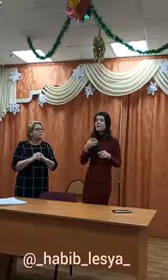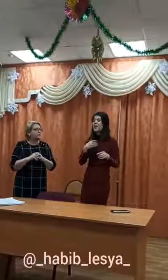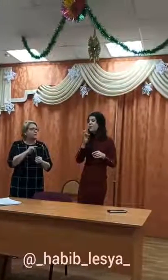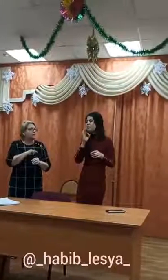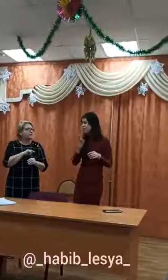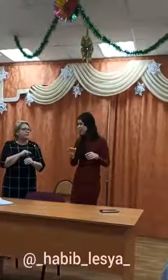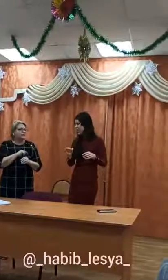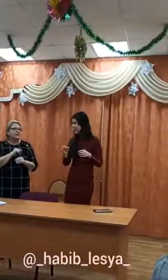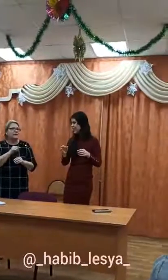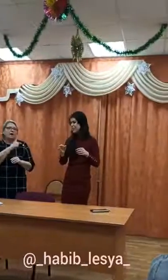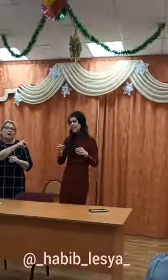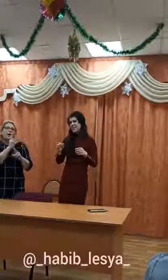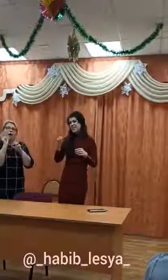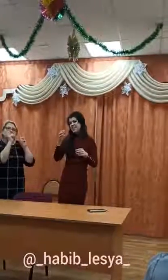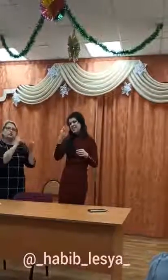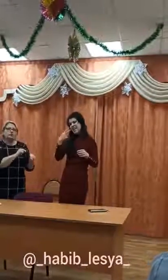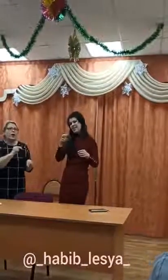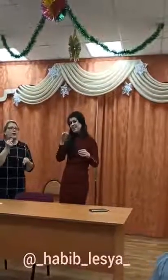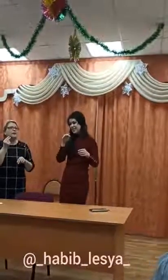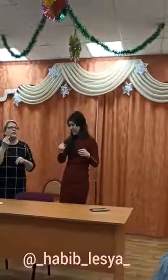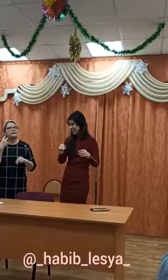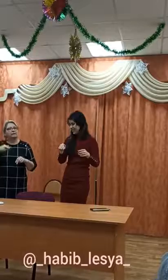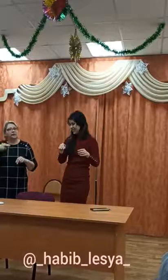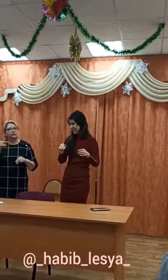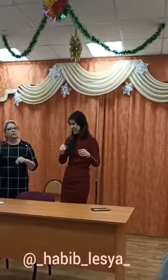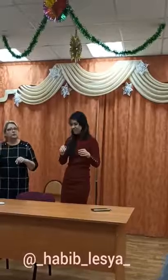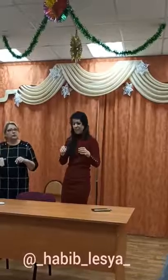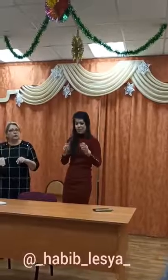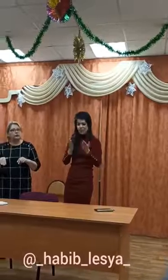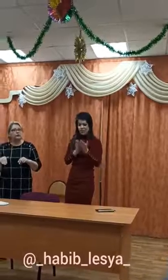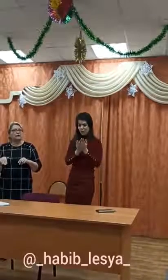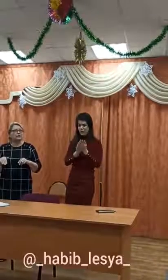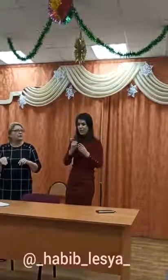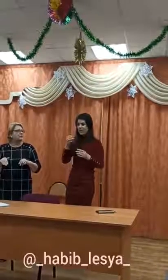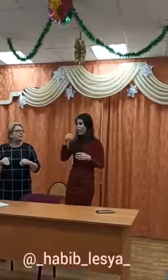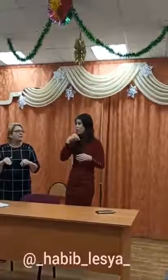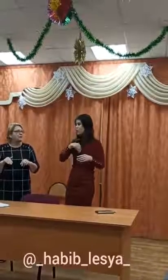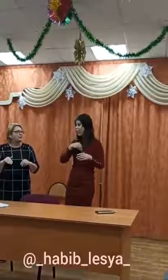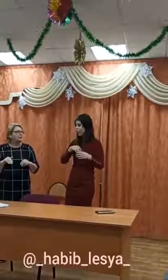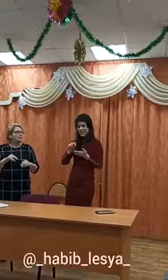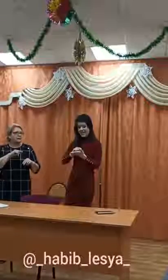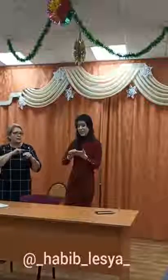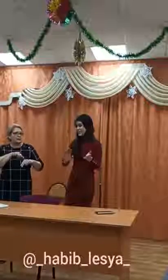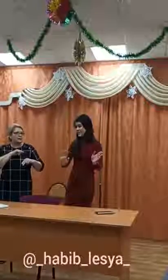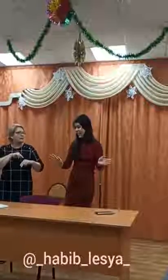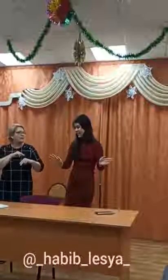Мне обещали 20 тысяч документов. Писали.